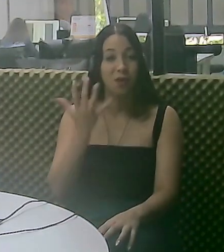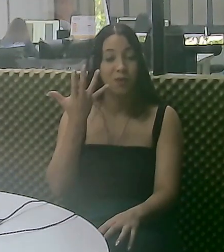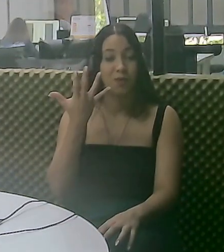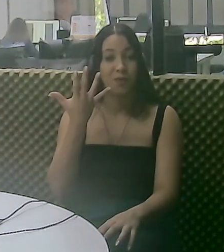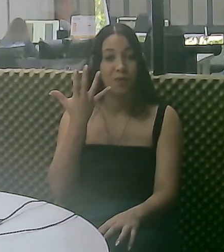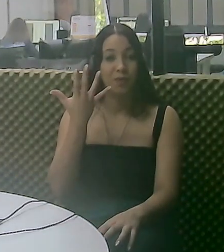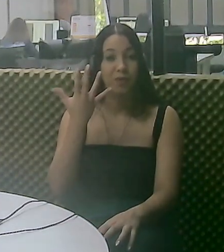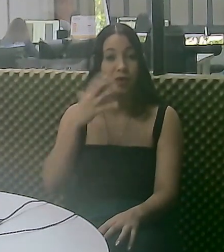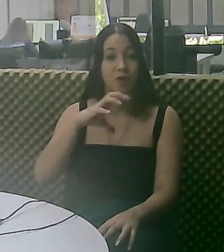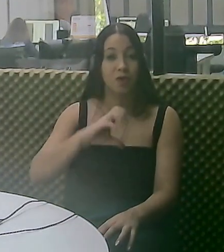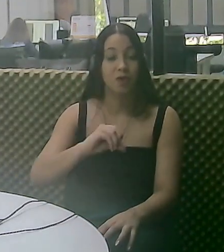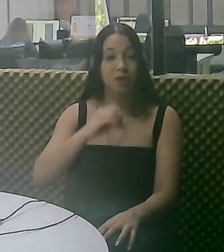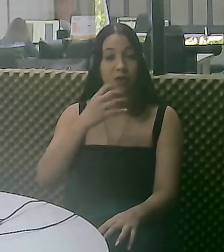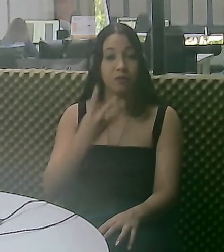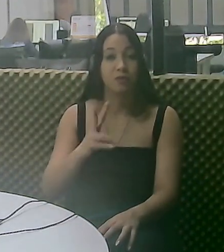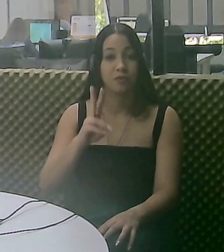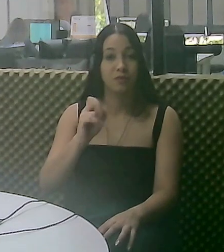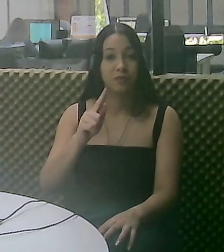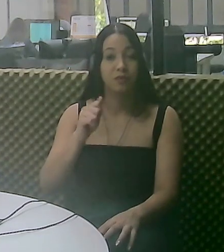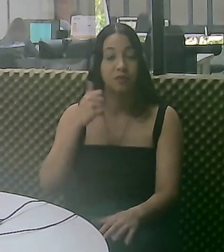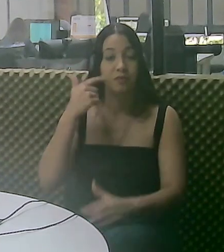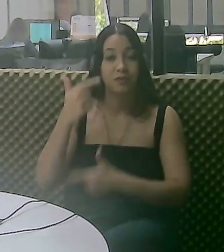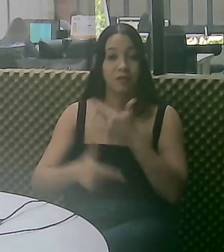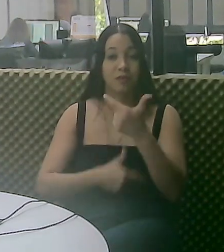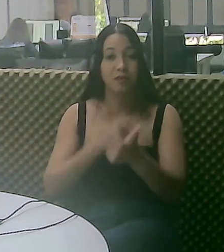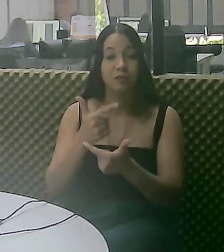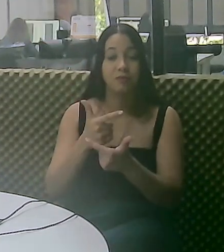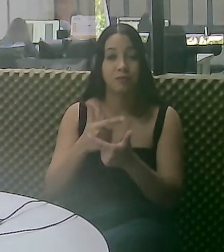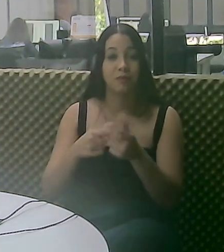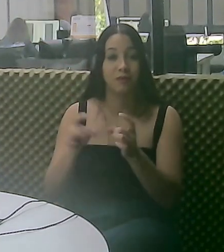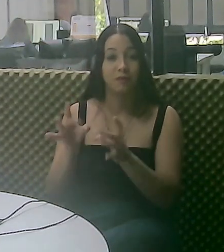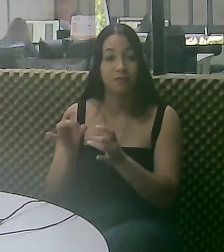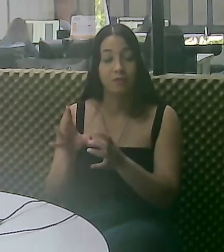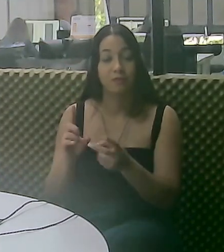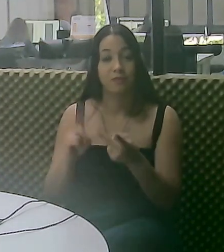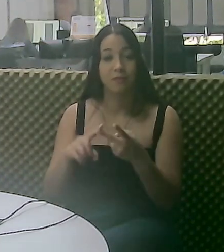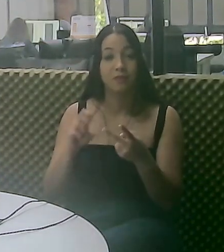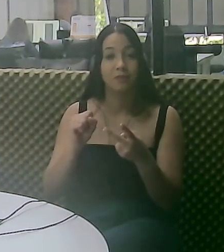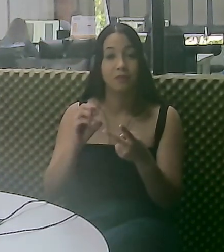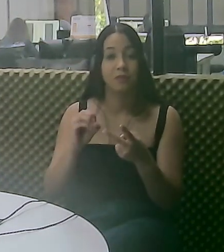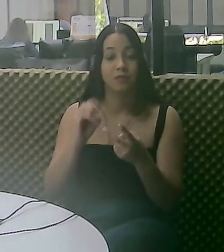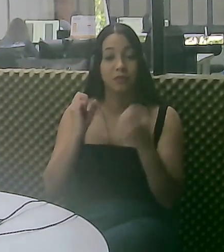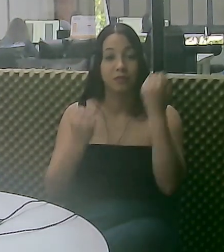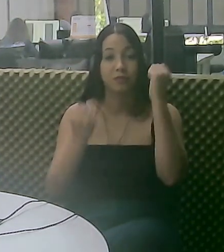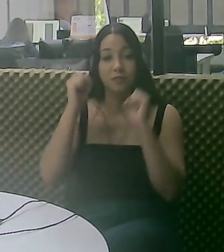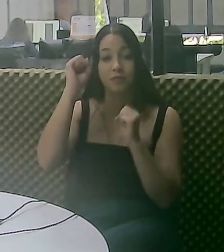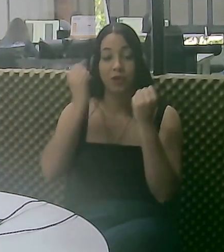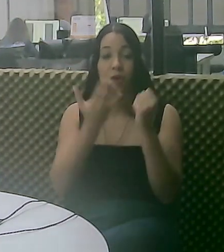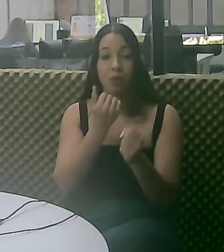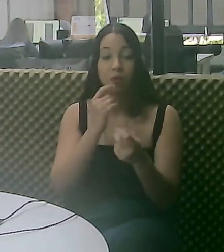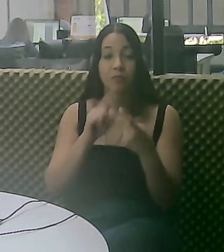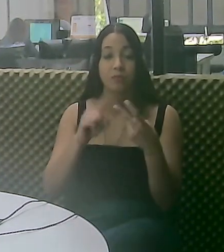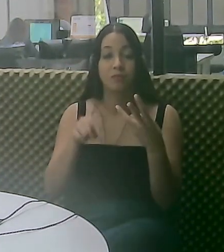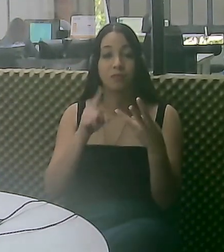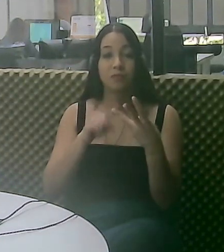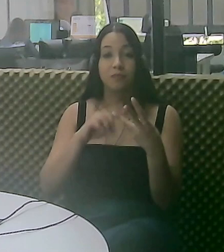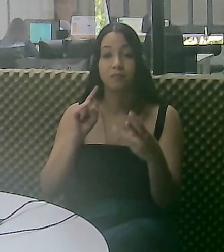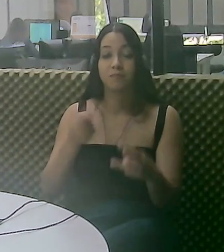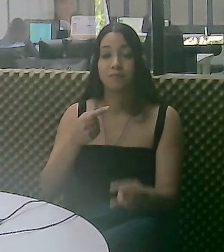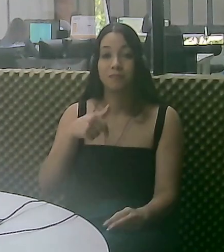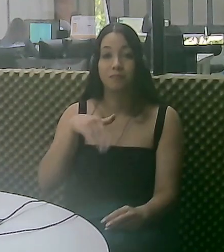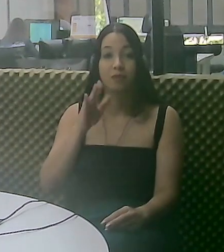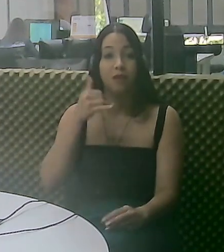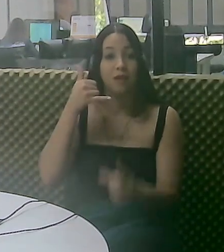ocorrem para 94 vagas de trabalho no ramo varejista, 80 para indústria de alimentos e mais de 1.000 para